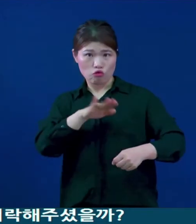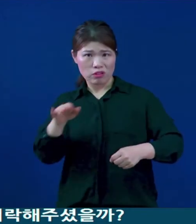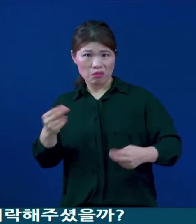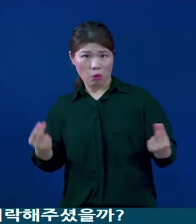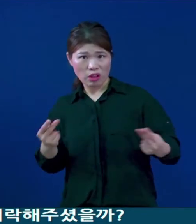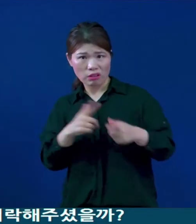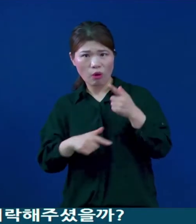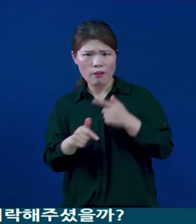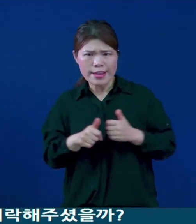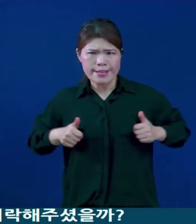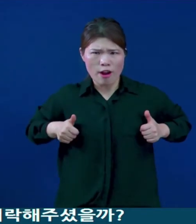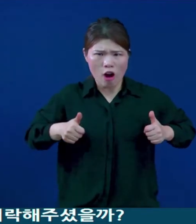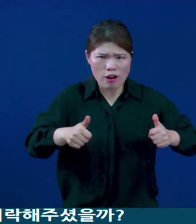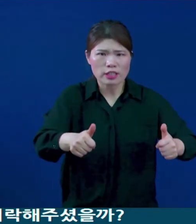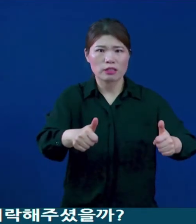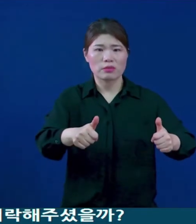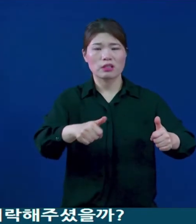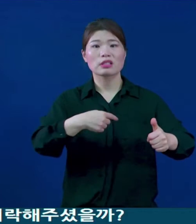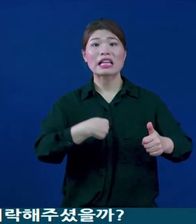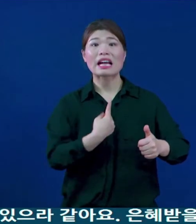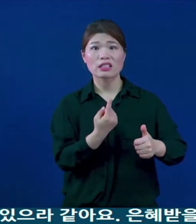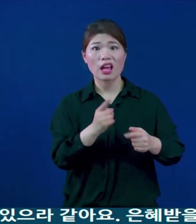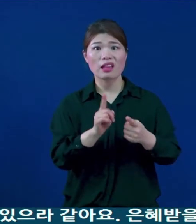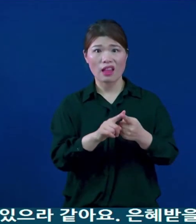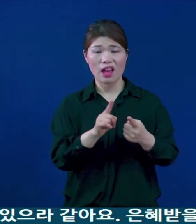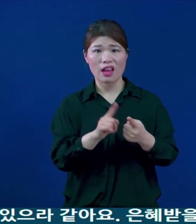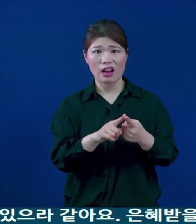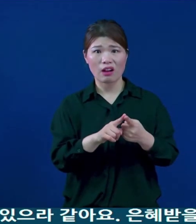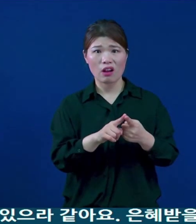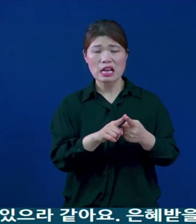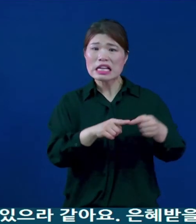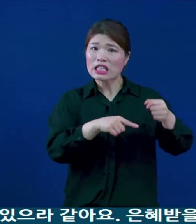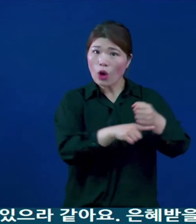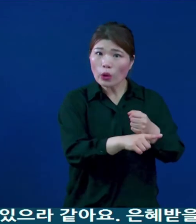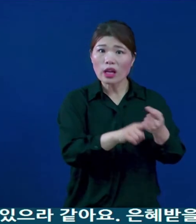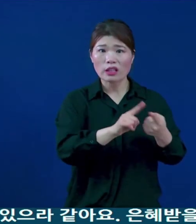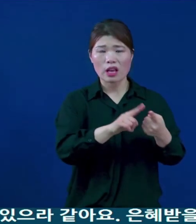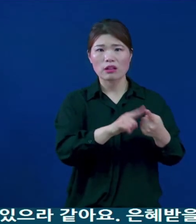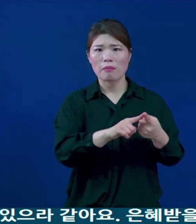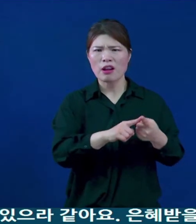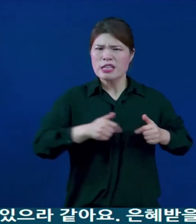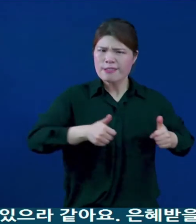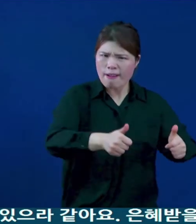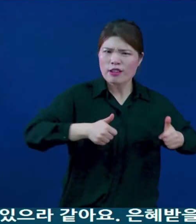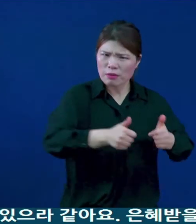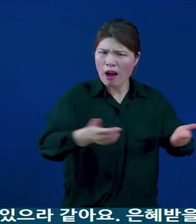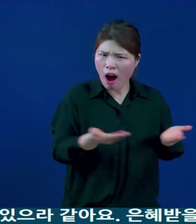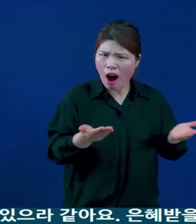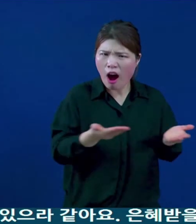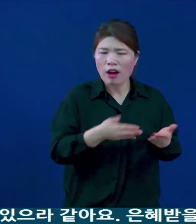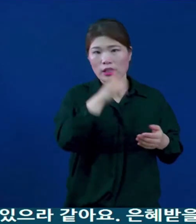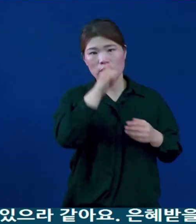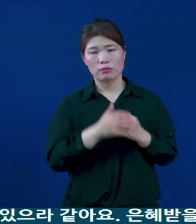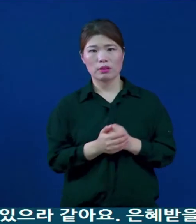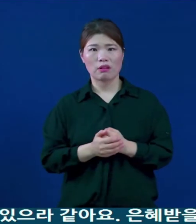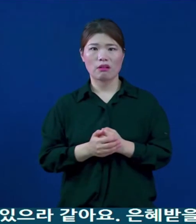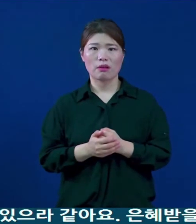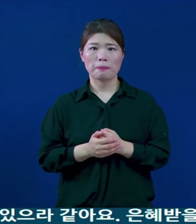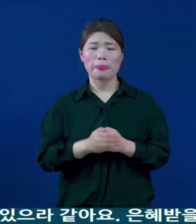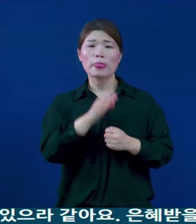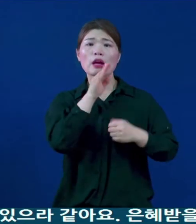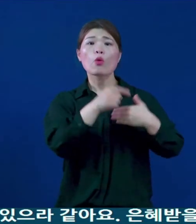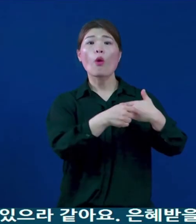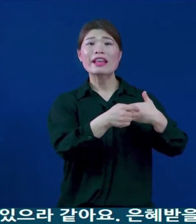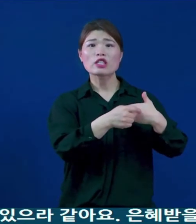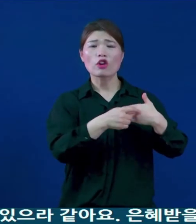교리를 알리려고 그래요. 진정한 소개꾼이 아닌데, 진리의 소개꾼이 아닌데, 이들 외적